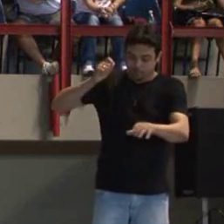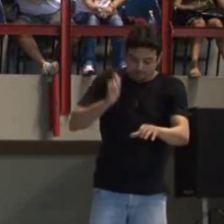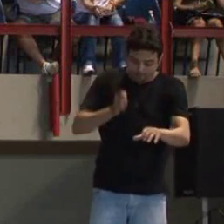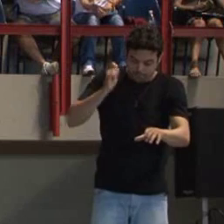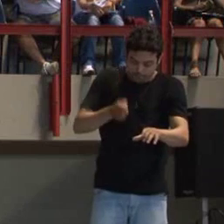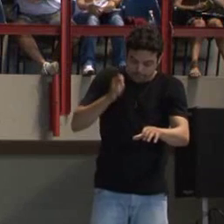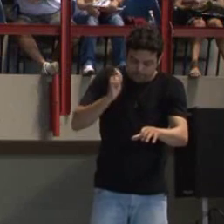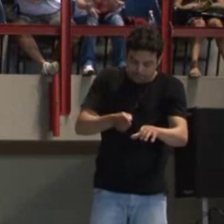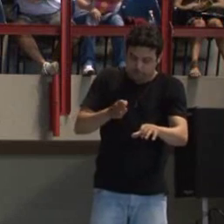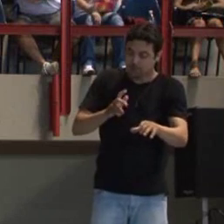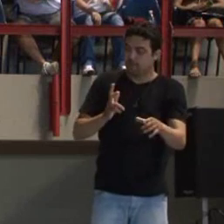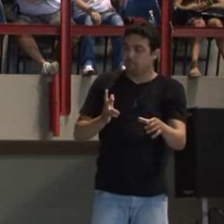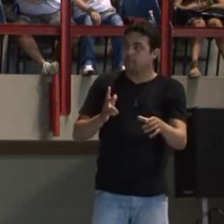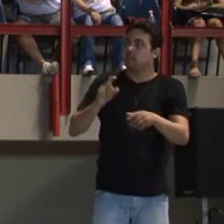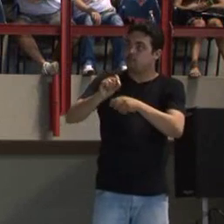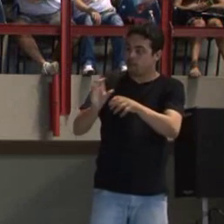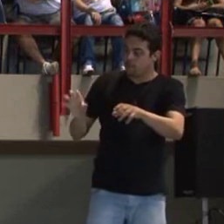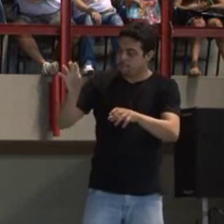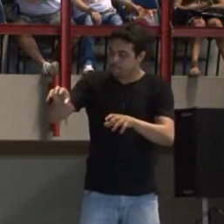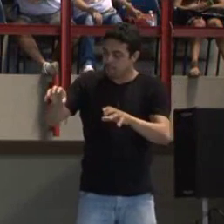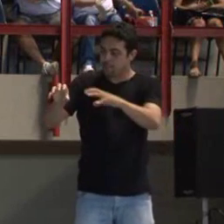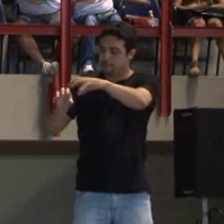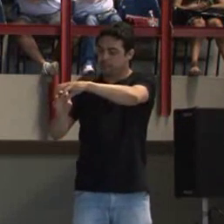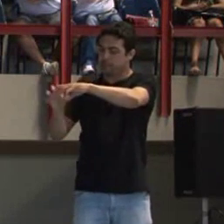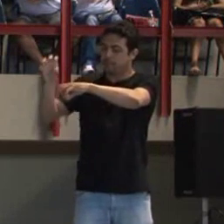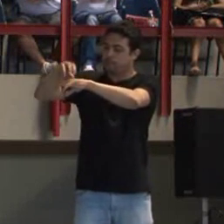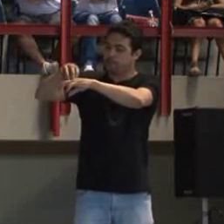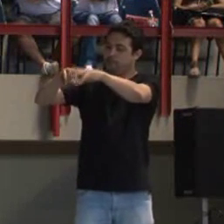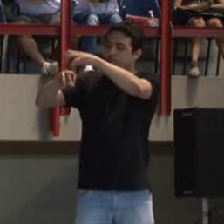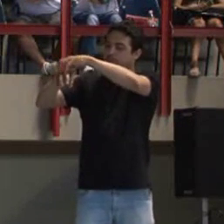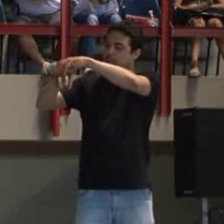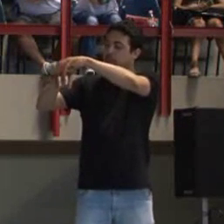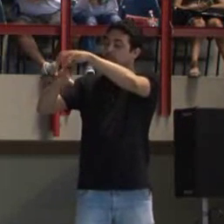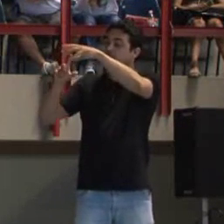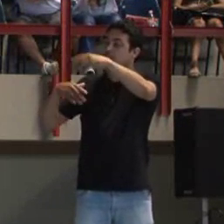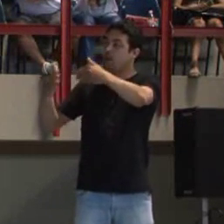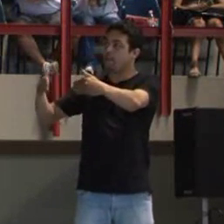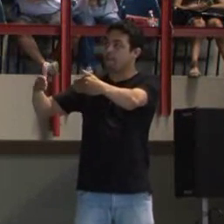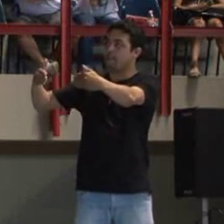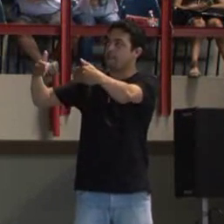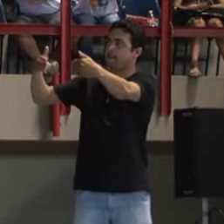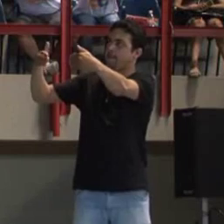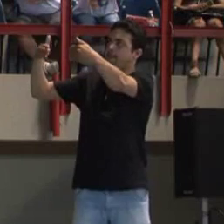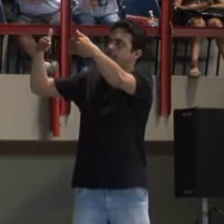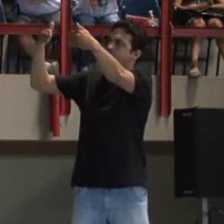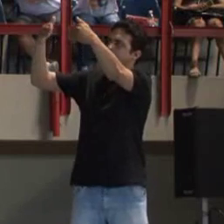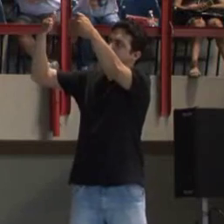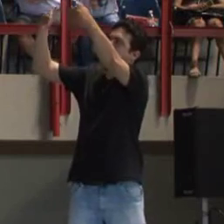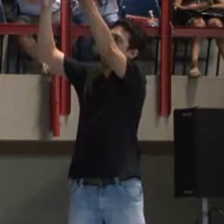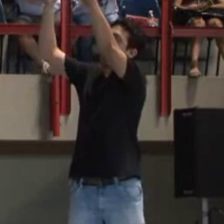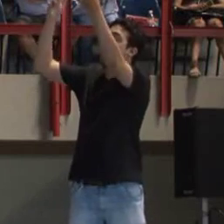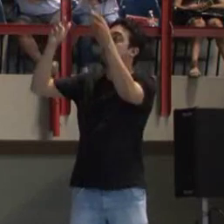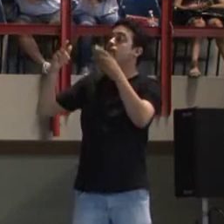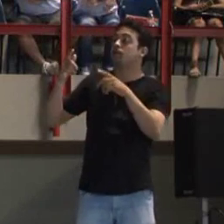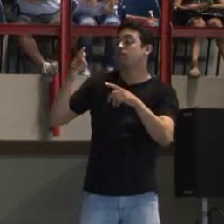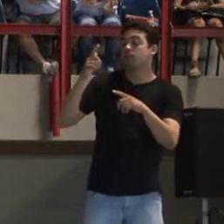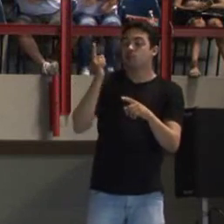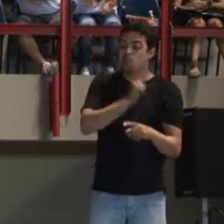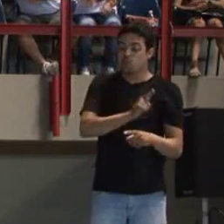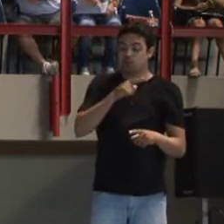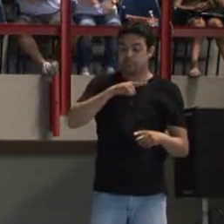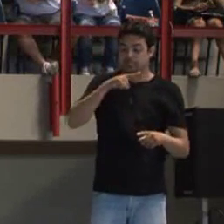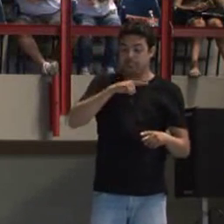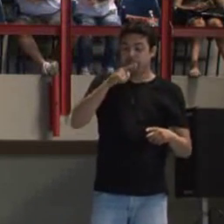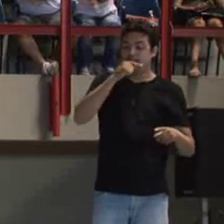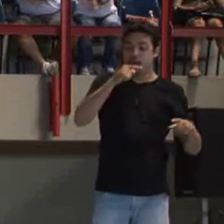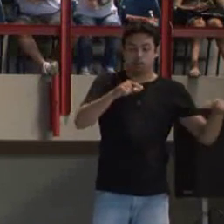ó. E ia colocando uma pedra em cima da pedra, uma pedra em cima da pedra, até fazer uma represa, para que quando a cheia do rio